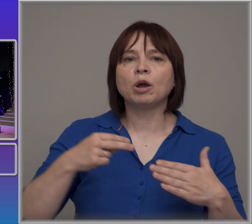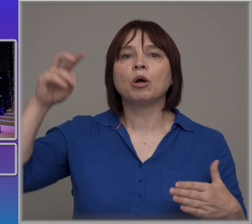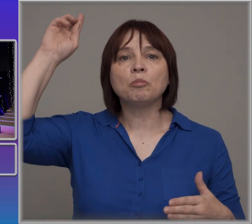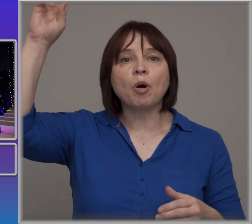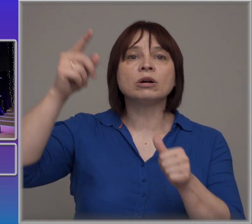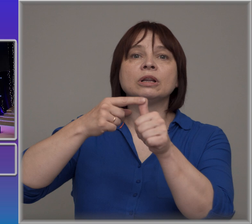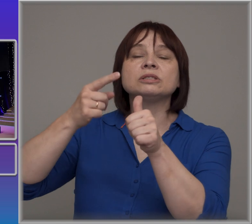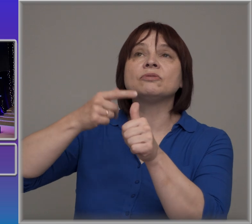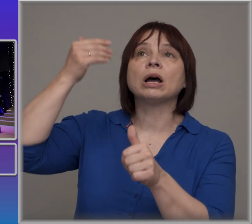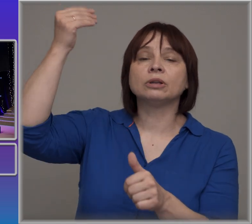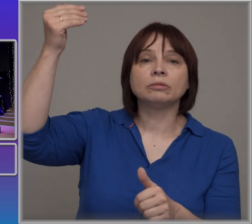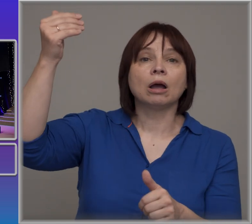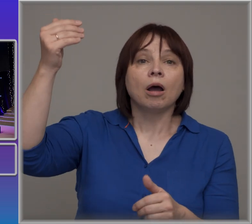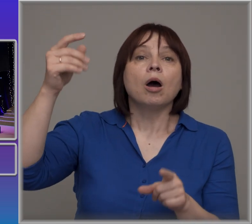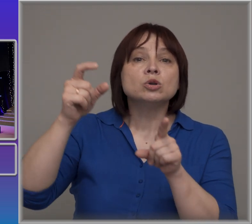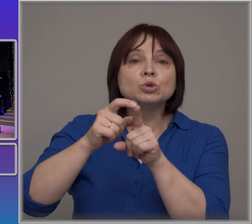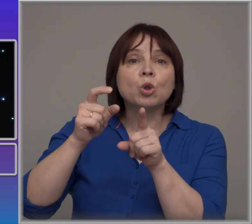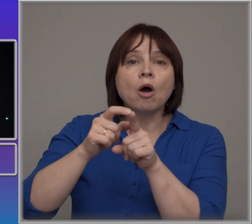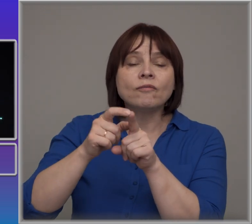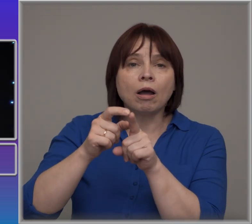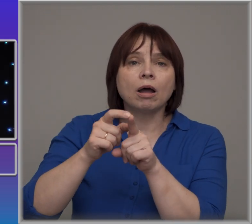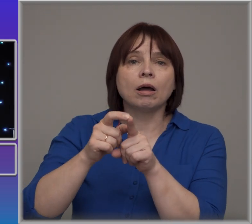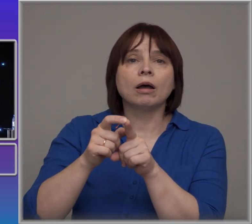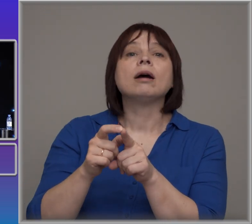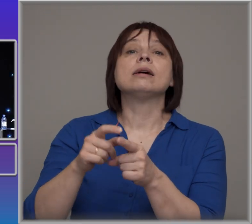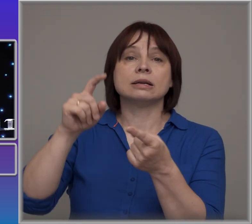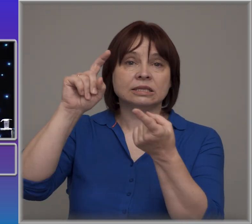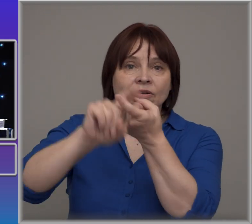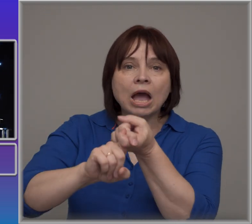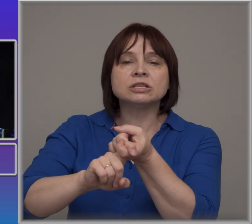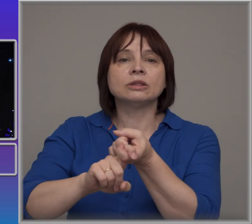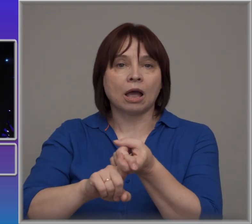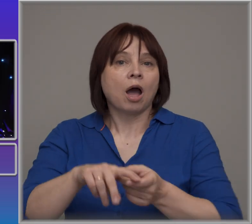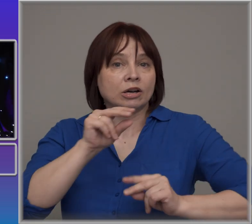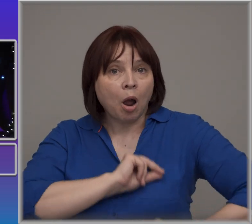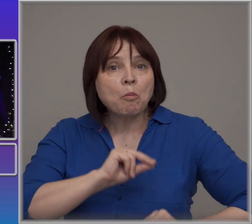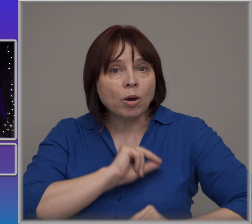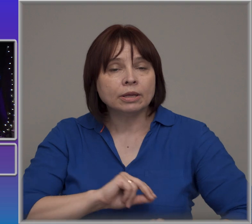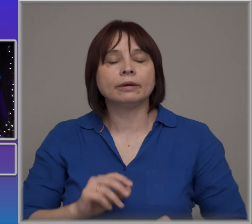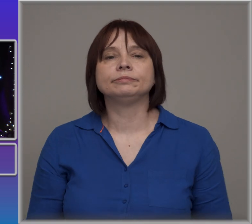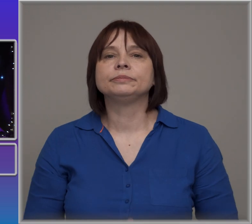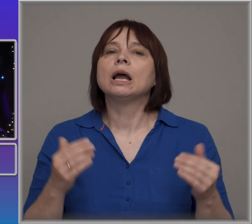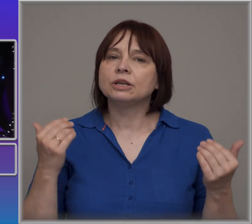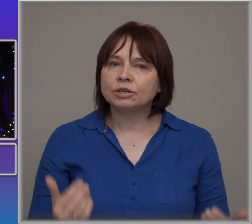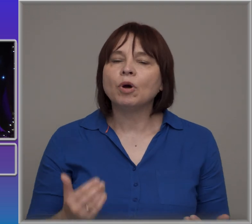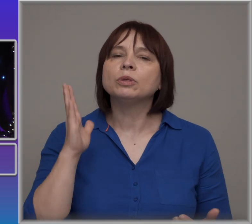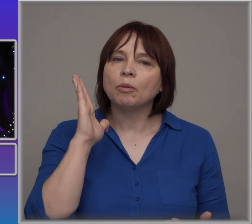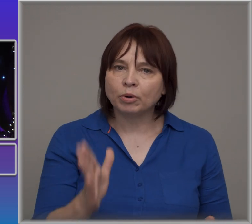обозначает на еврейском языке этот термин применим к врачам. То есть Бог сравнивает себя с